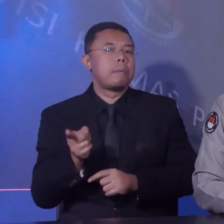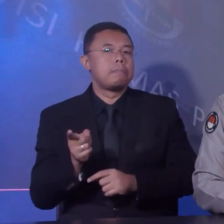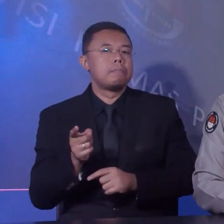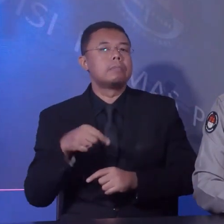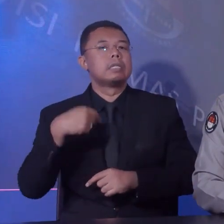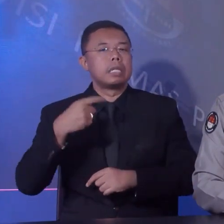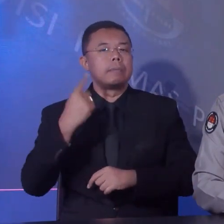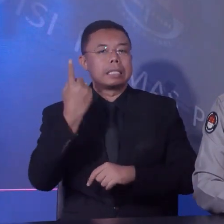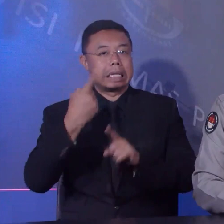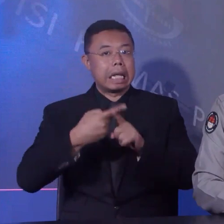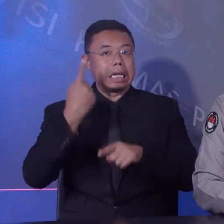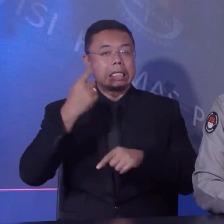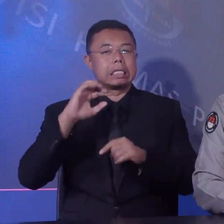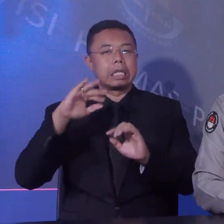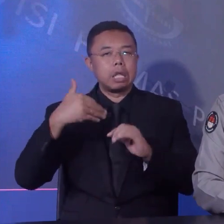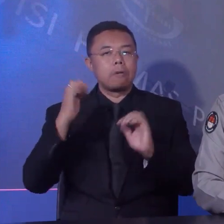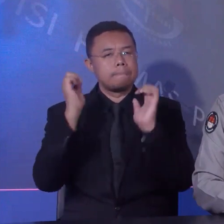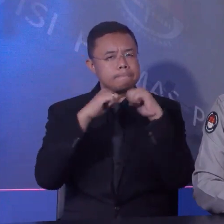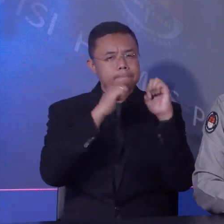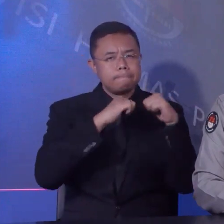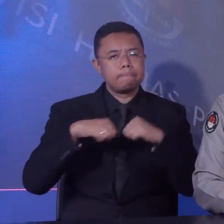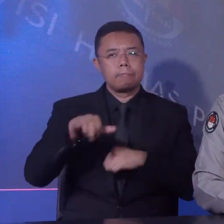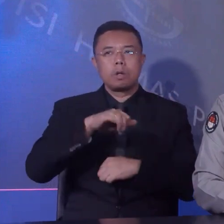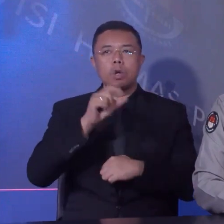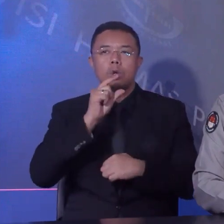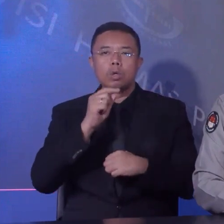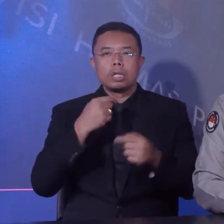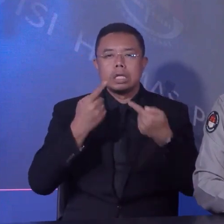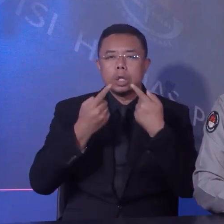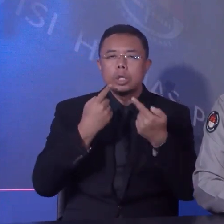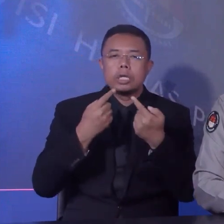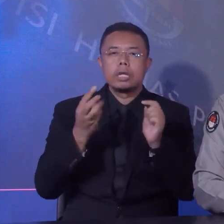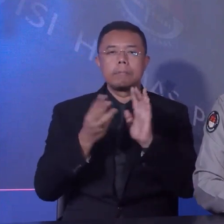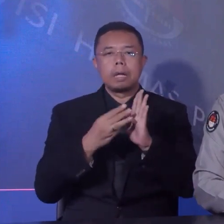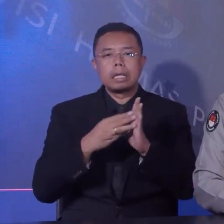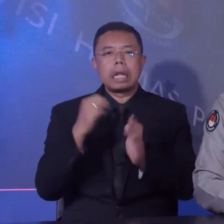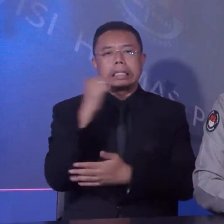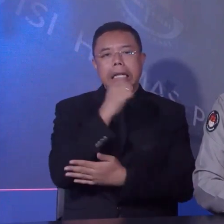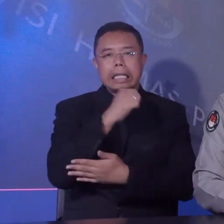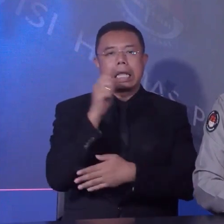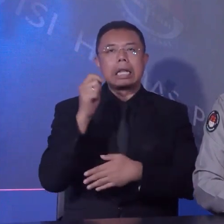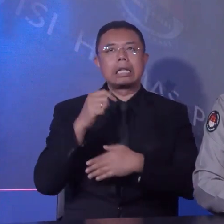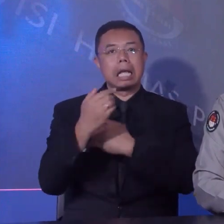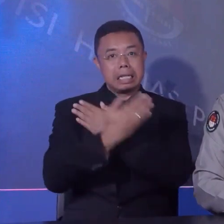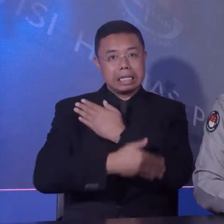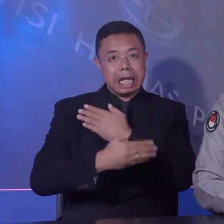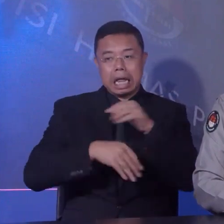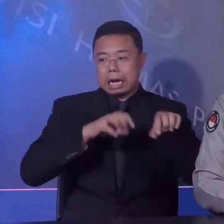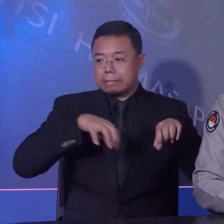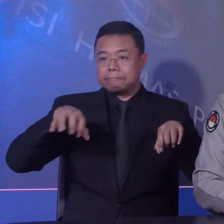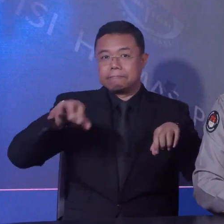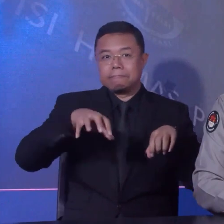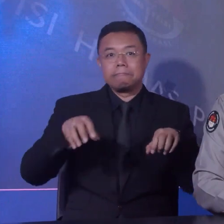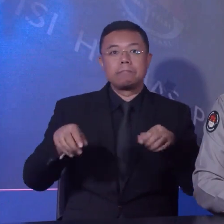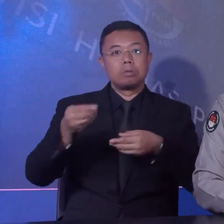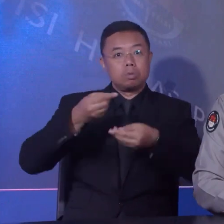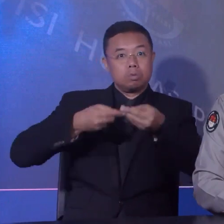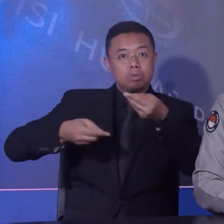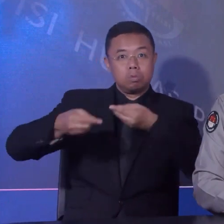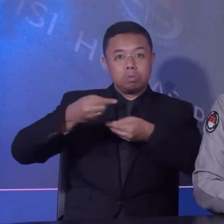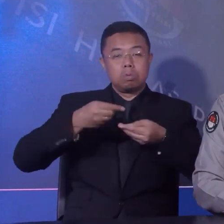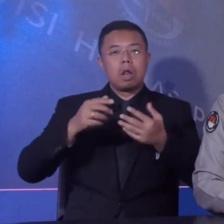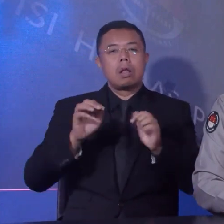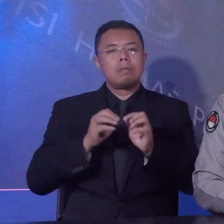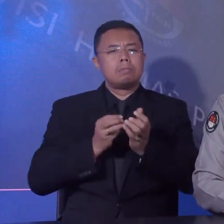bersama untuk membahas isu-isu kejahatan Trans nasional yang mendesak dan atau berkembang yang